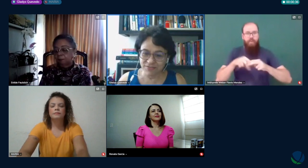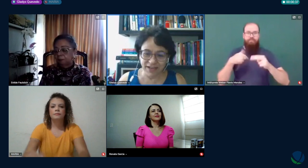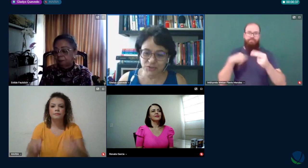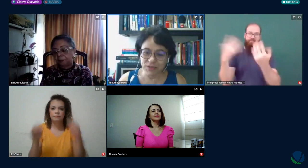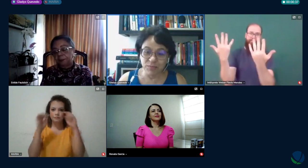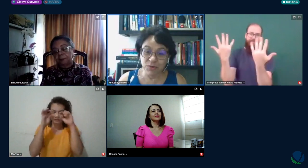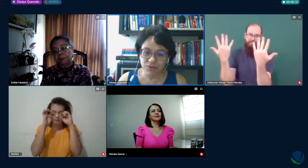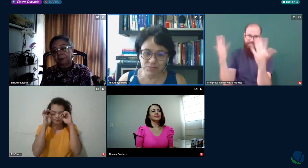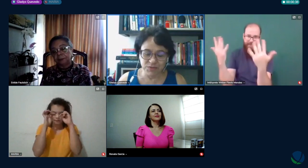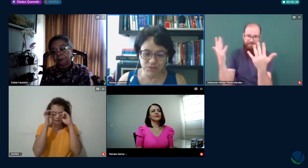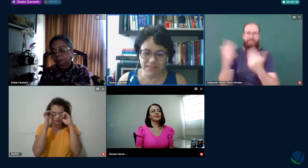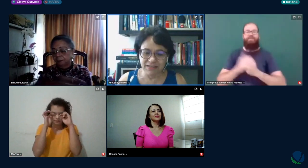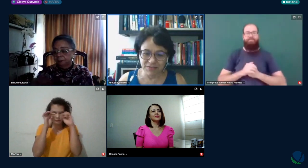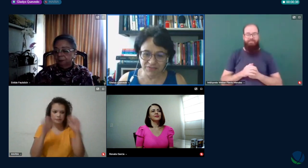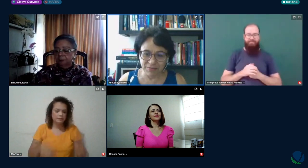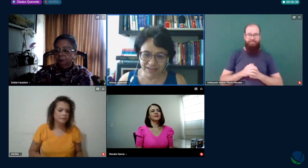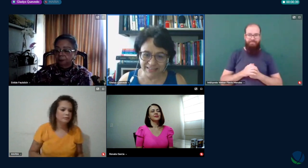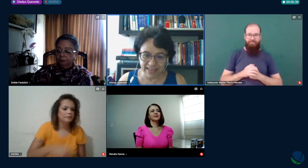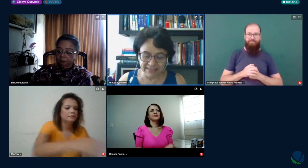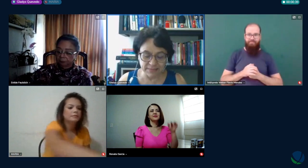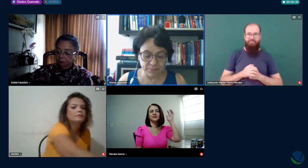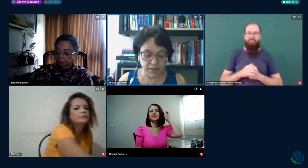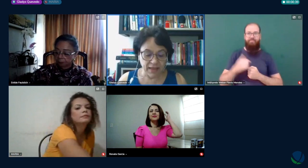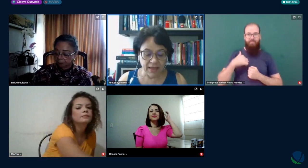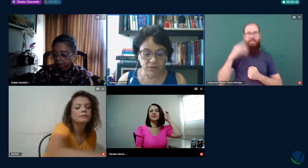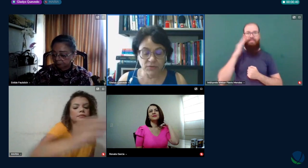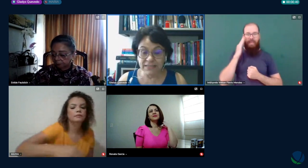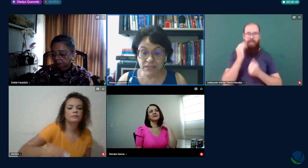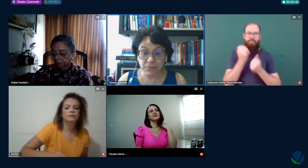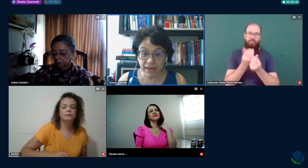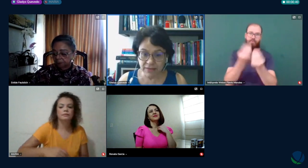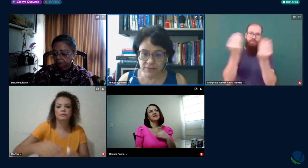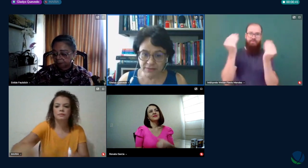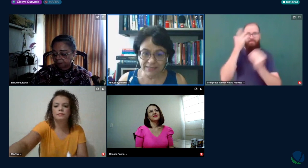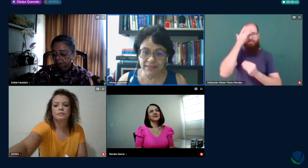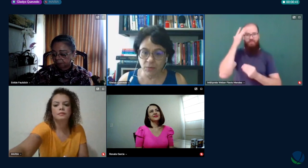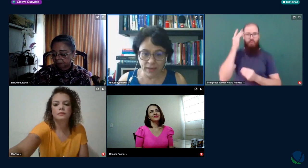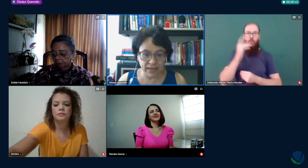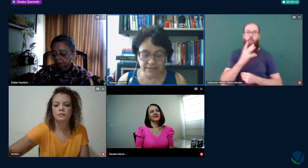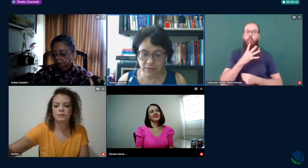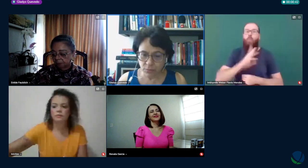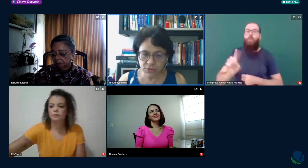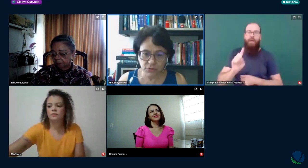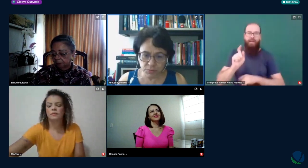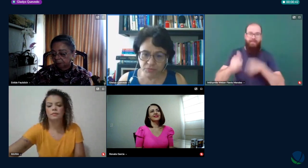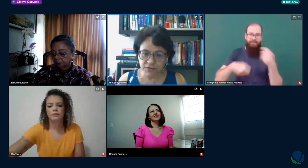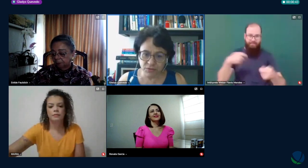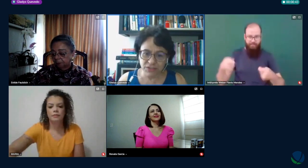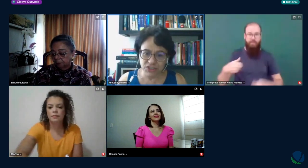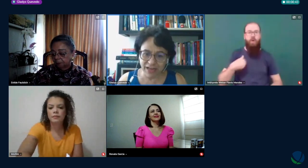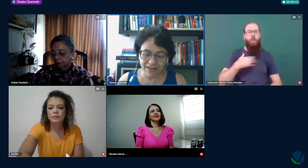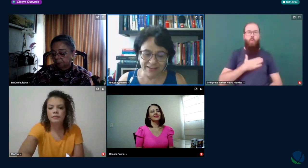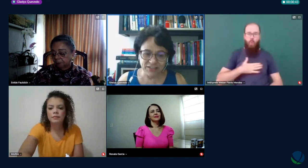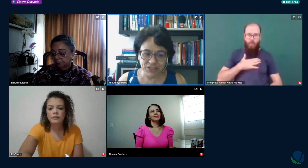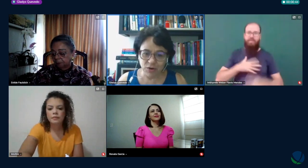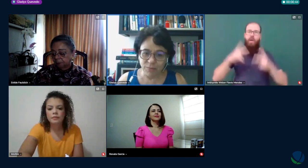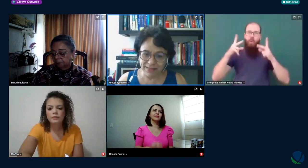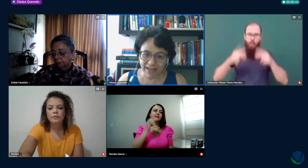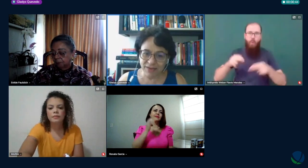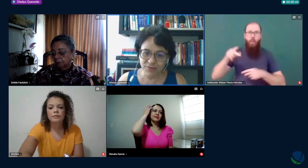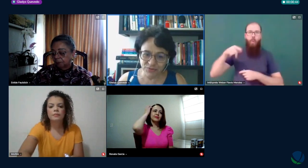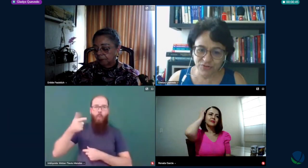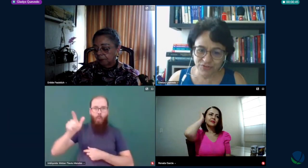acho que isso ajuda muito as pessoas que não estão familiarizadas. Gostei demais da sequência. Como os outros professores